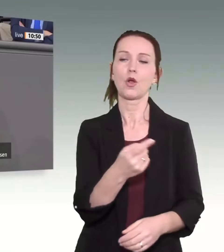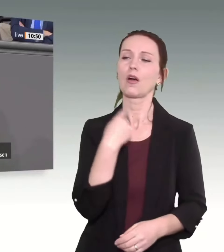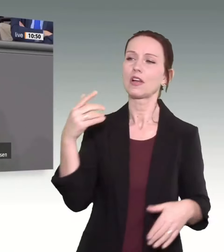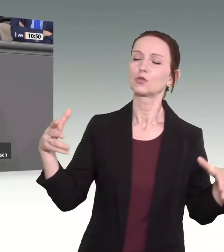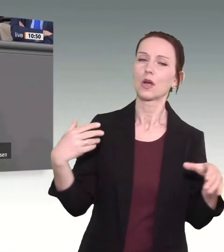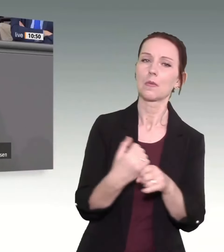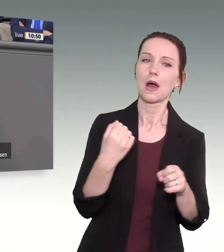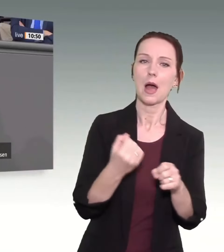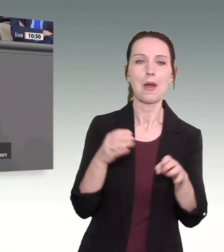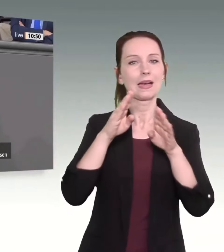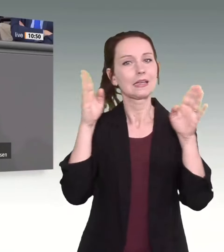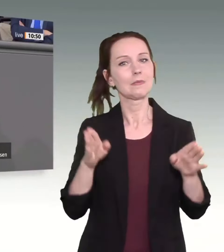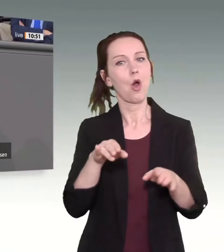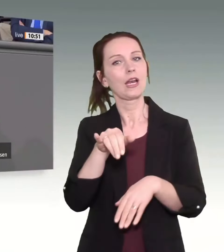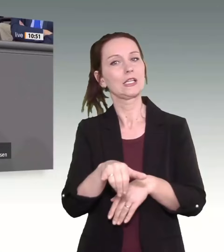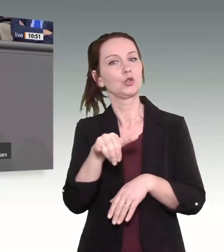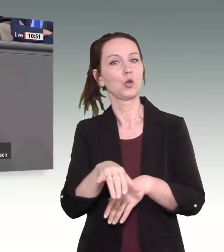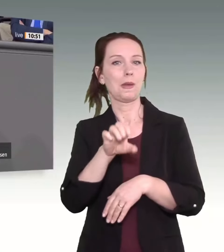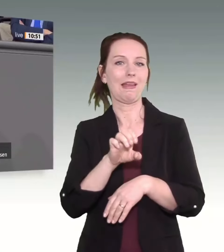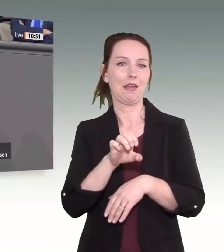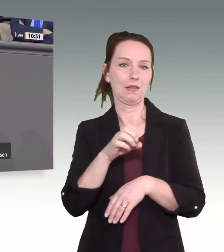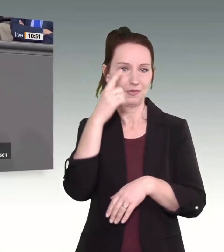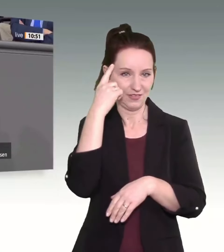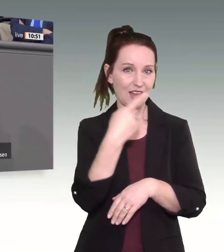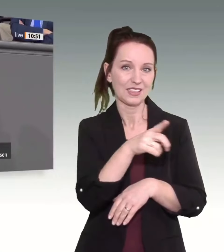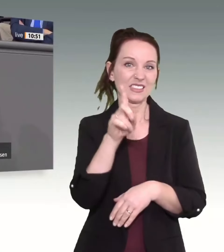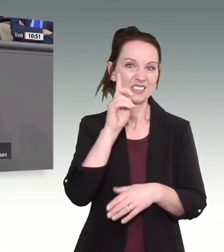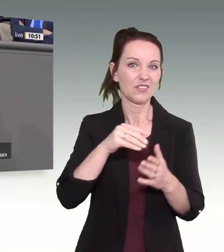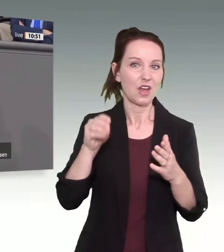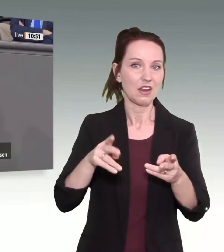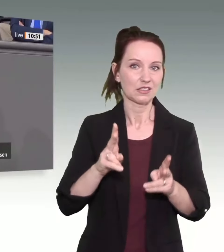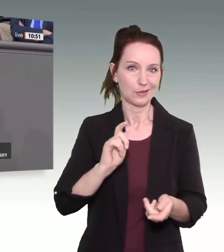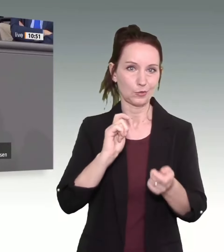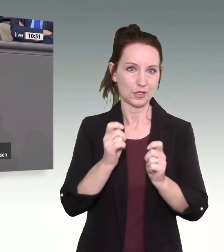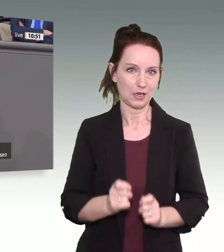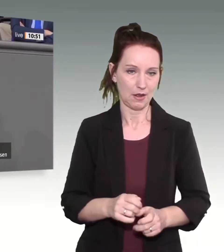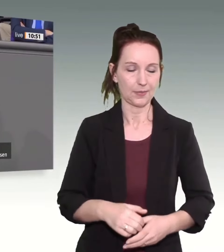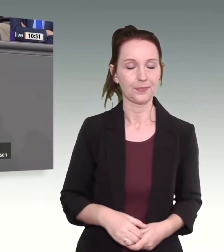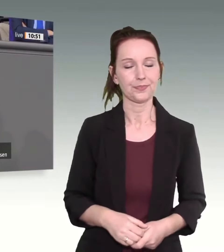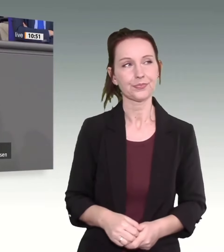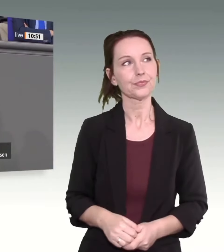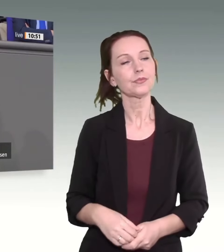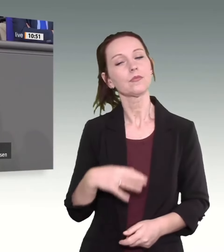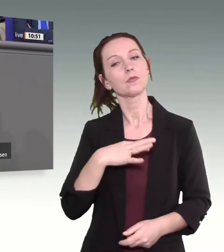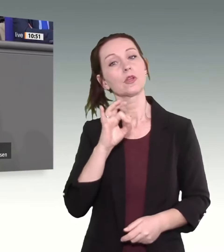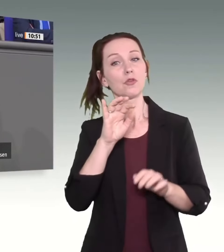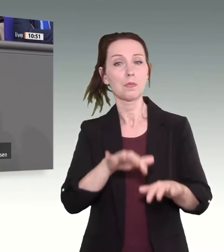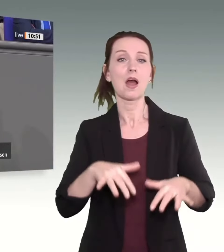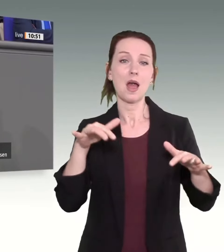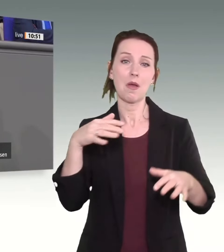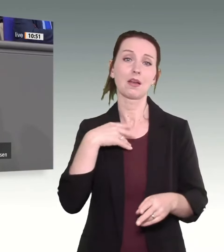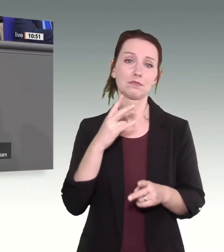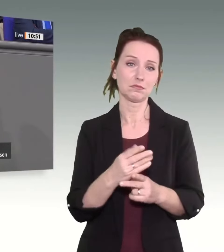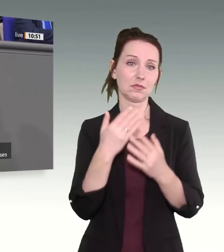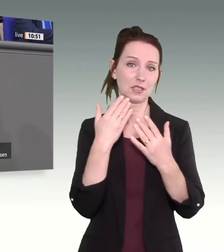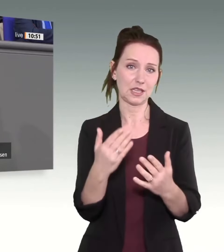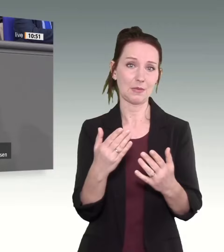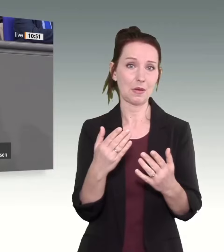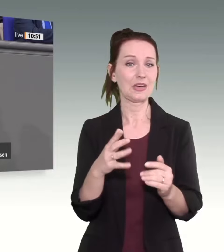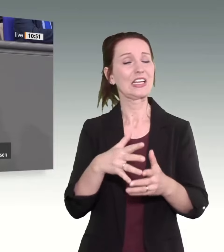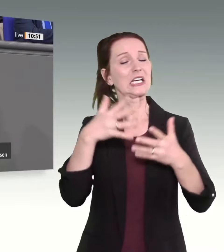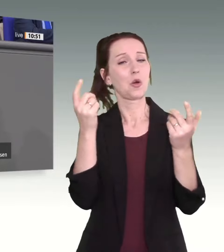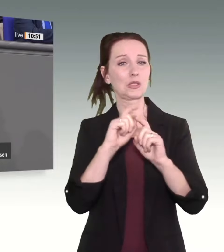E. Wie Sie wissen, wir müssen da das Vertragsrecht ändern. Und ich bin dem Parlament ausgesprochen dankbar, dass wir auch jetzt eine große Baustelle,